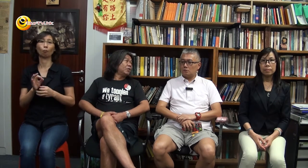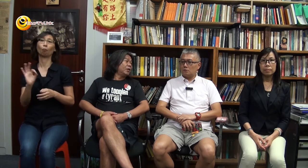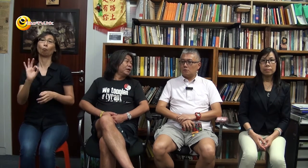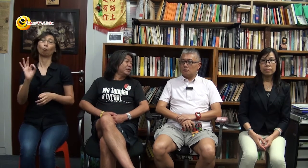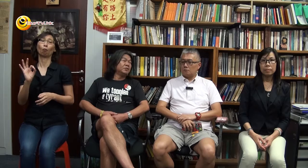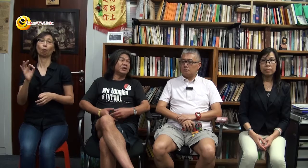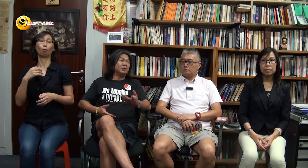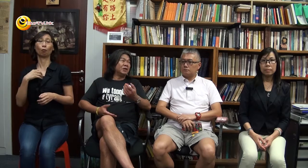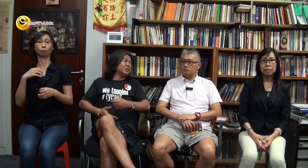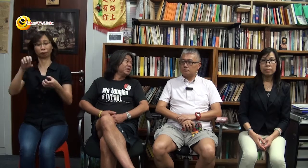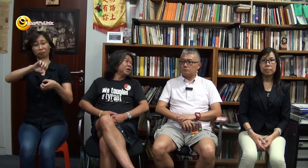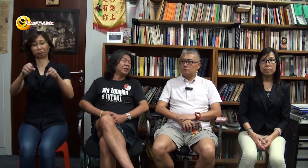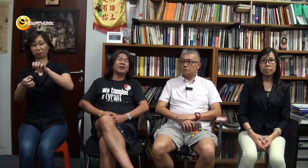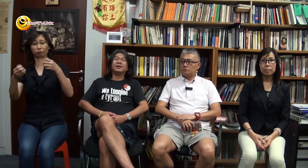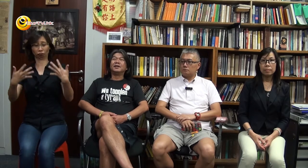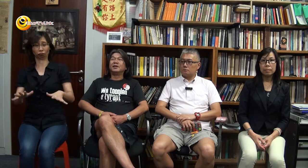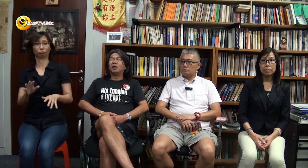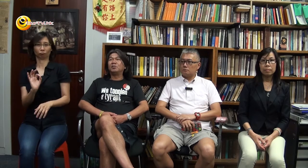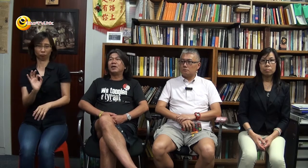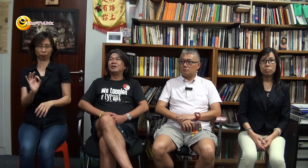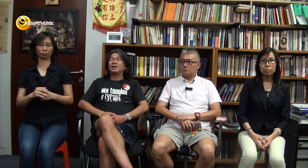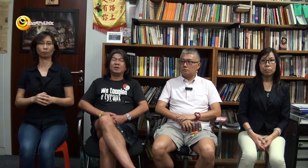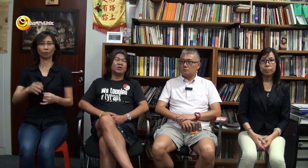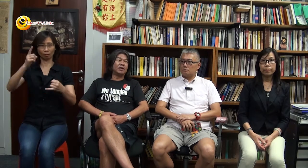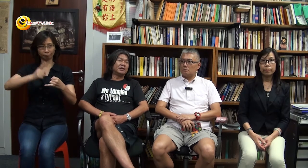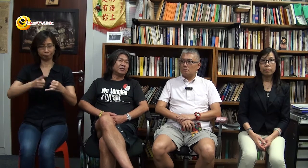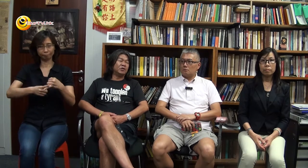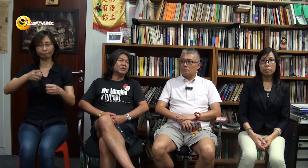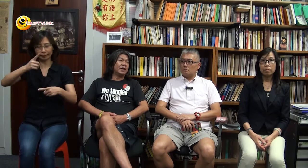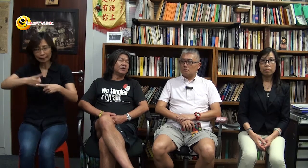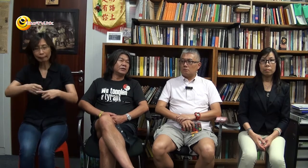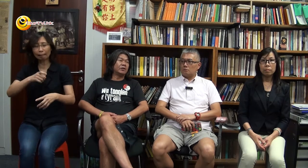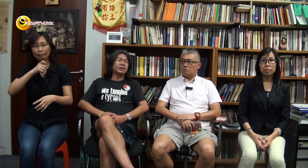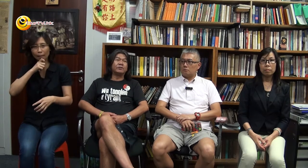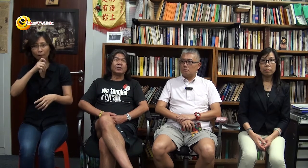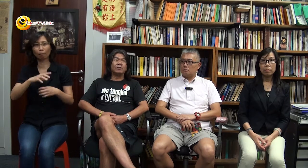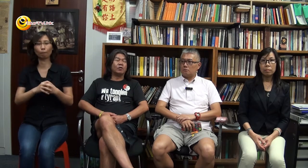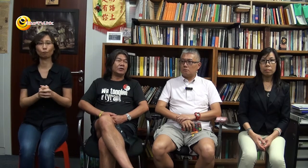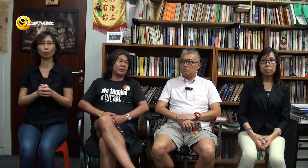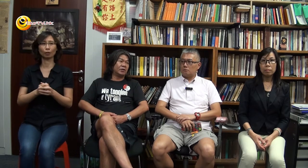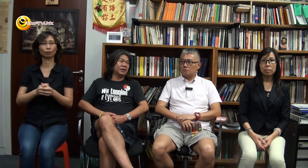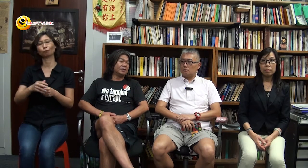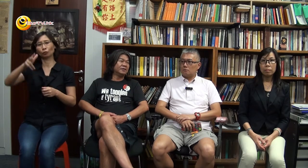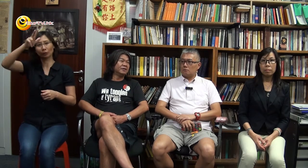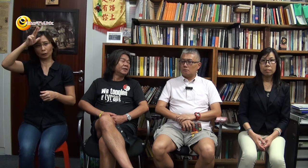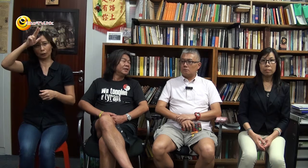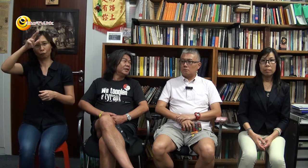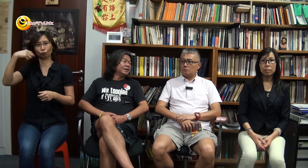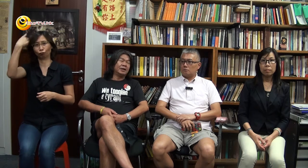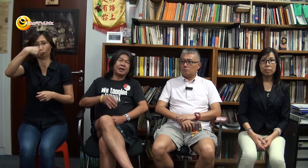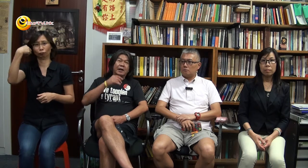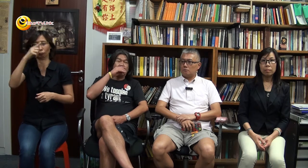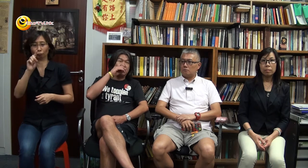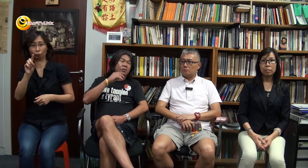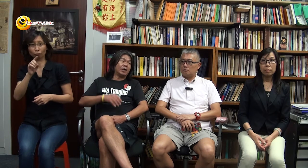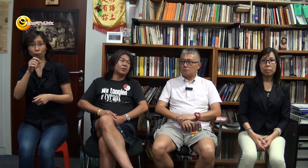我驗過冇啊，我唔知你點驗嘅咁樣係咪？到後屘真係驗到啦，就亂曬龍，成個政府根本冇人出嚟講嘢，